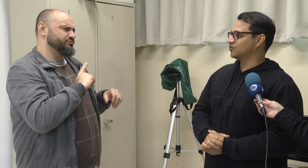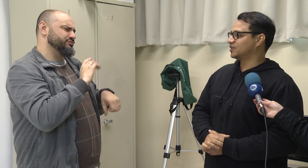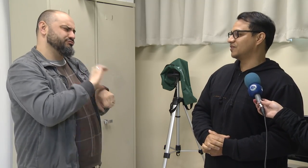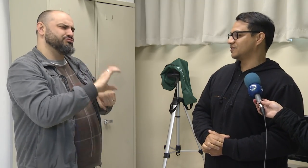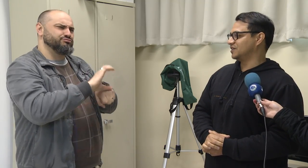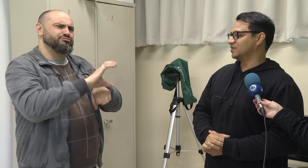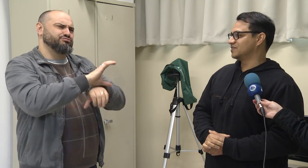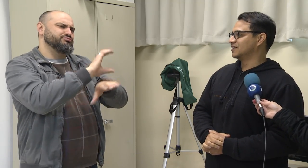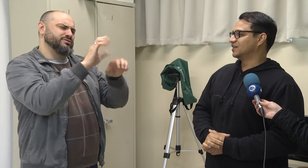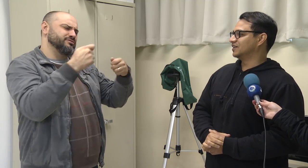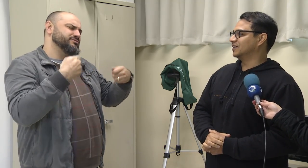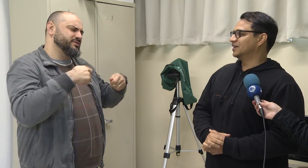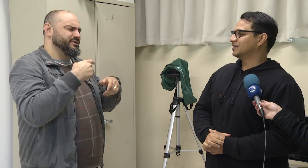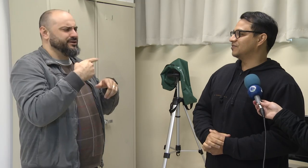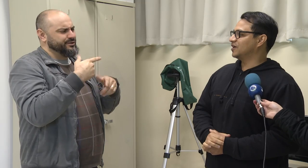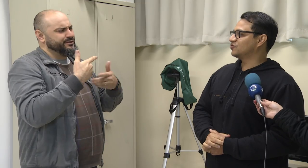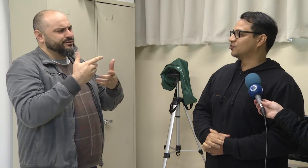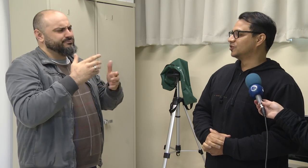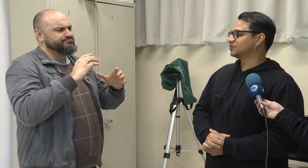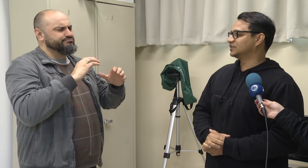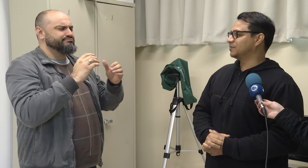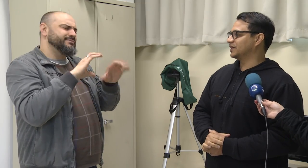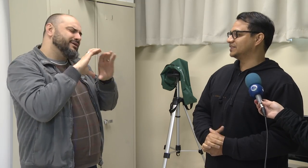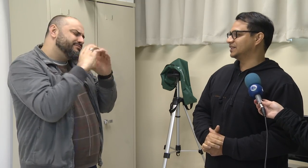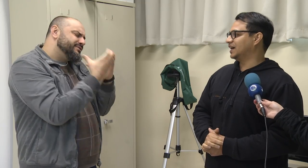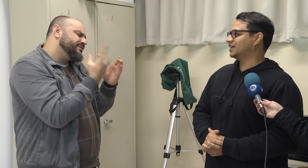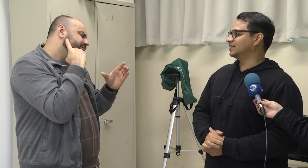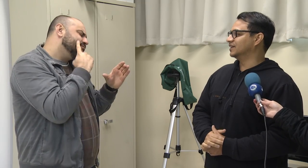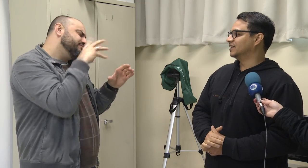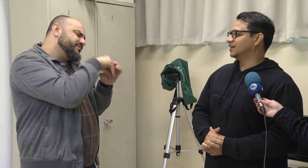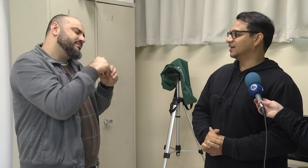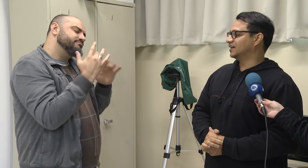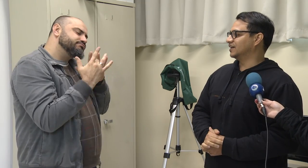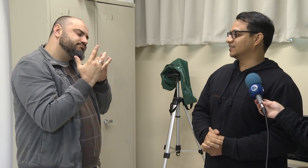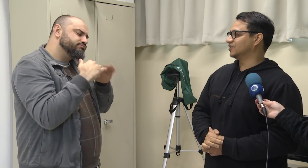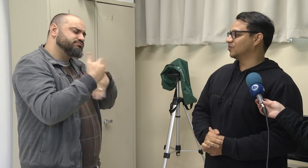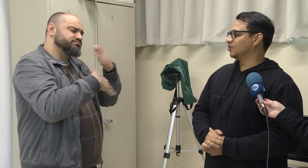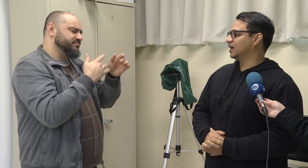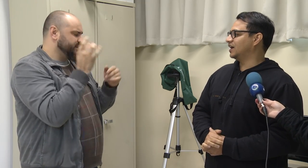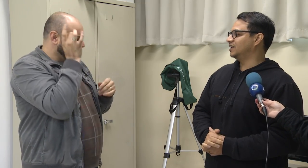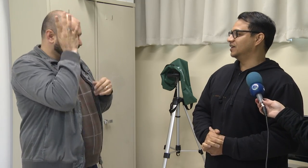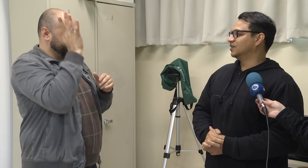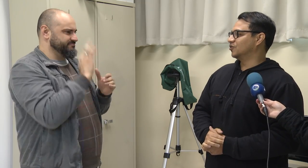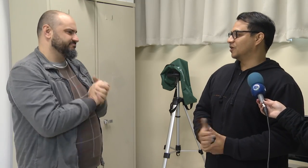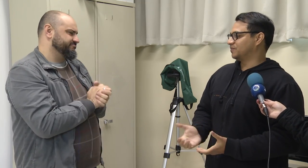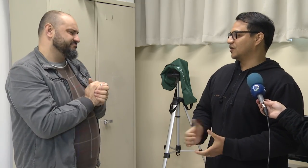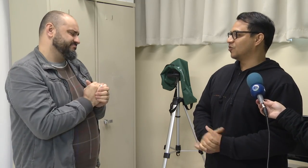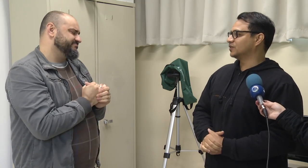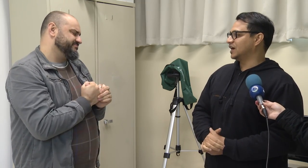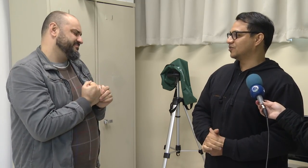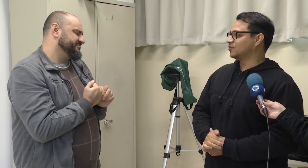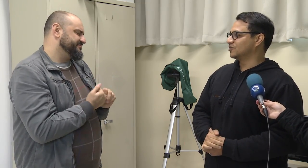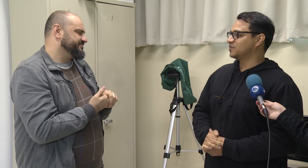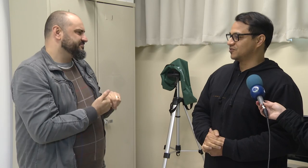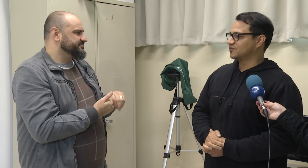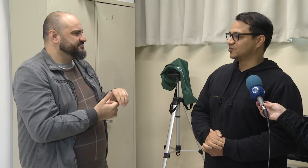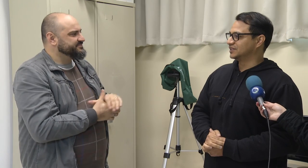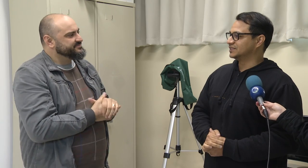com o surdo através da libras né Tem vários cursos né pela cidade tanto online ou até no contato com as pessoas surdas